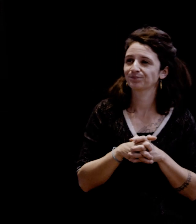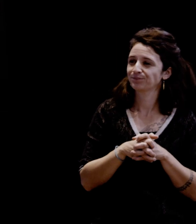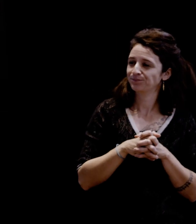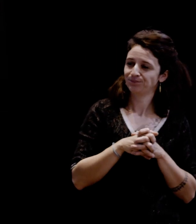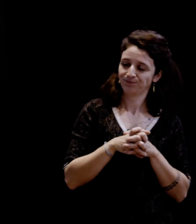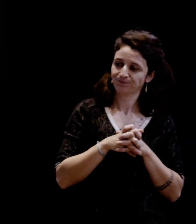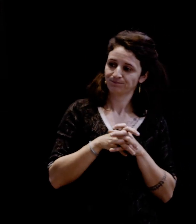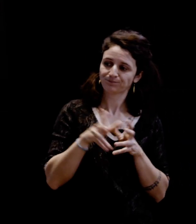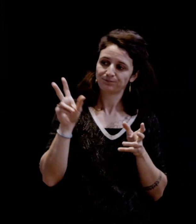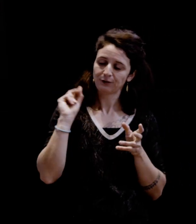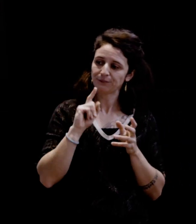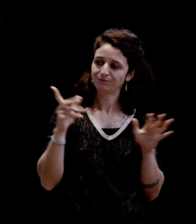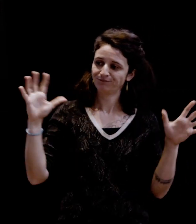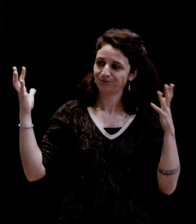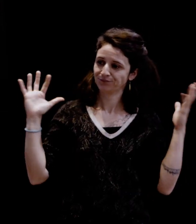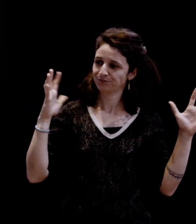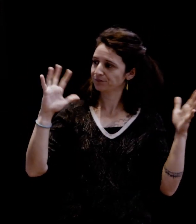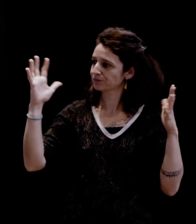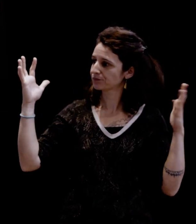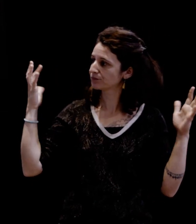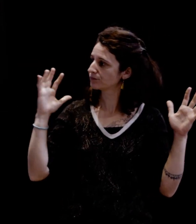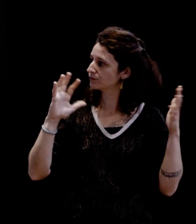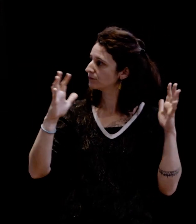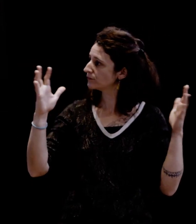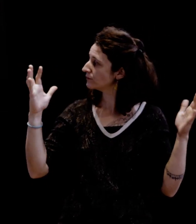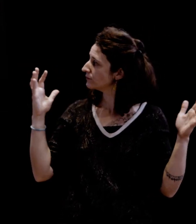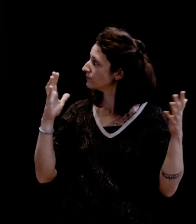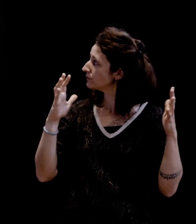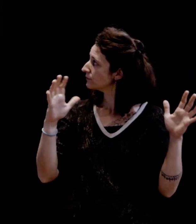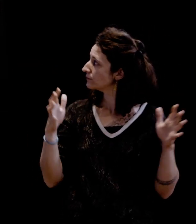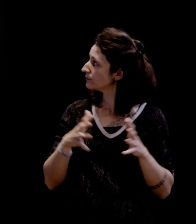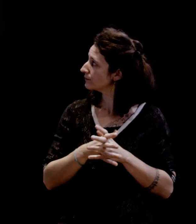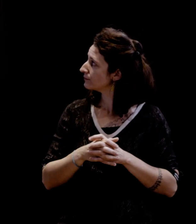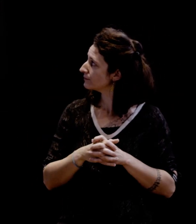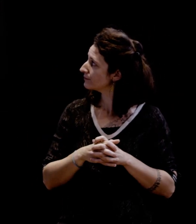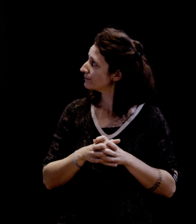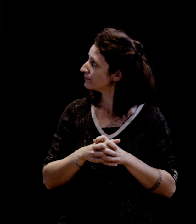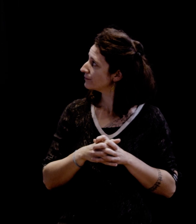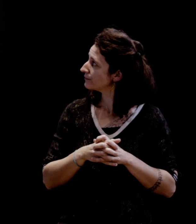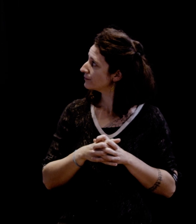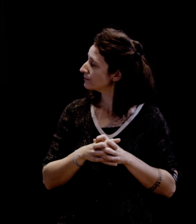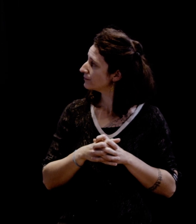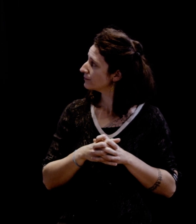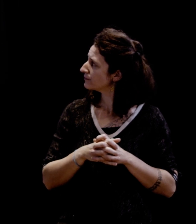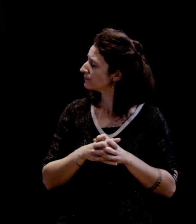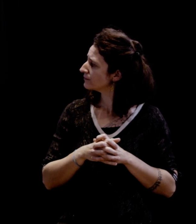diaporama sans difficulté. Je peux tout vous donner. Je vous l'ai déjà envoyé, d'accord. Voilà. Et pareil pour les photos,